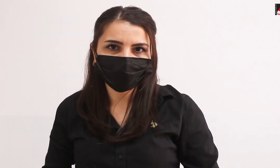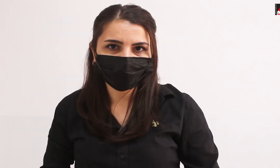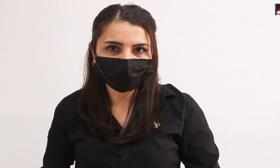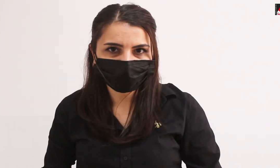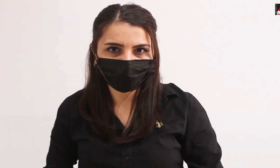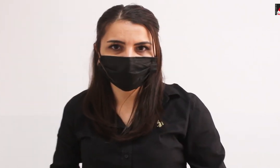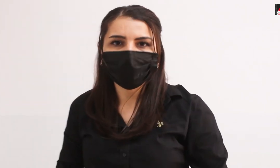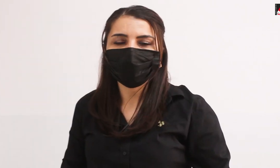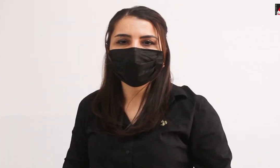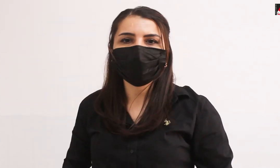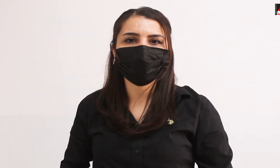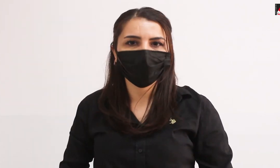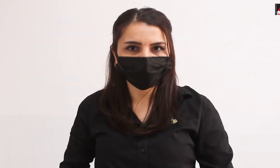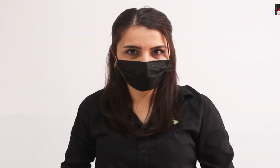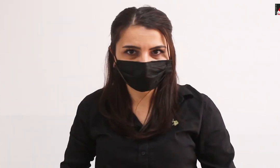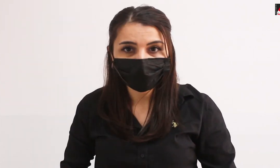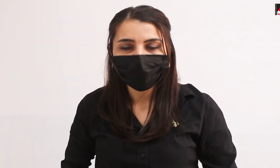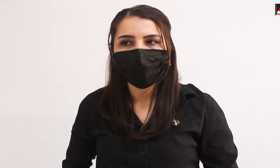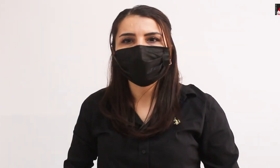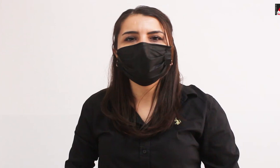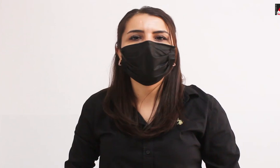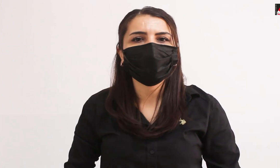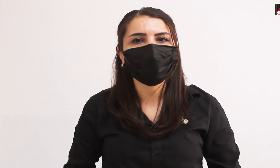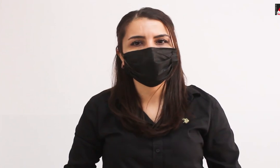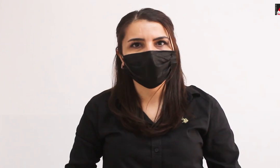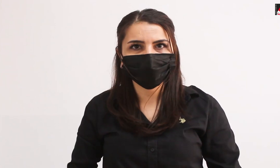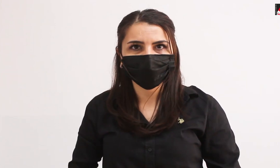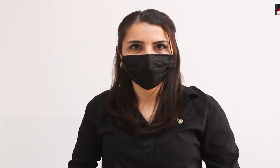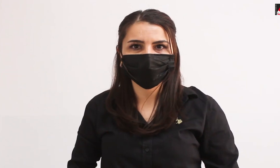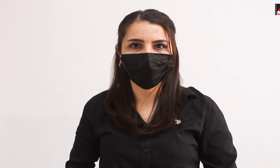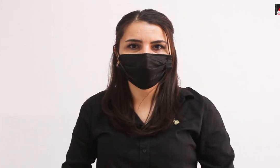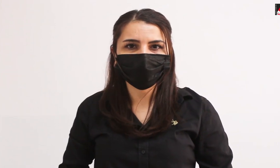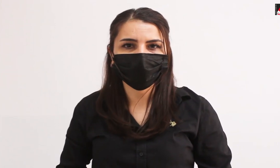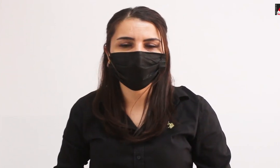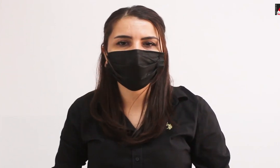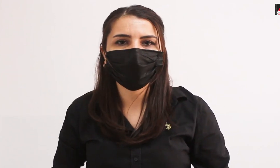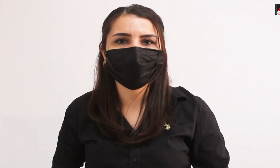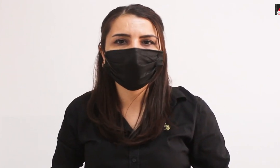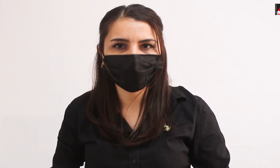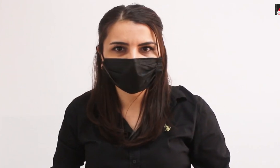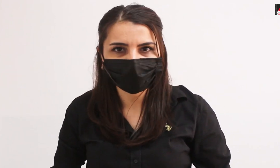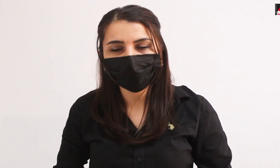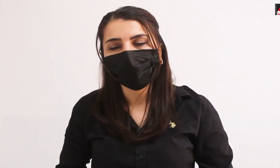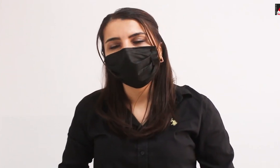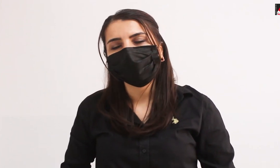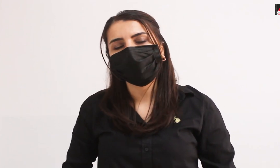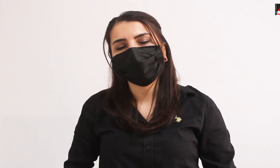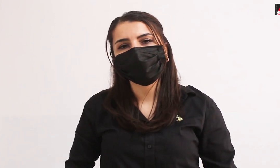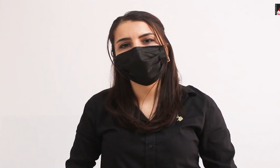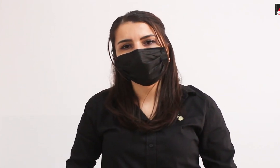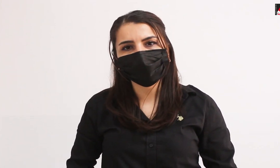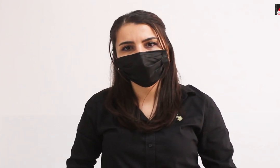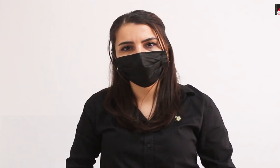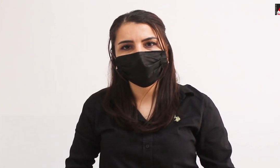Gençlik Merkezi'nde hafta içi 5 gün, 1 ay olmak şartıyla saat 11 ile 4 arasında